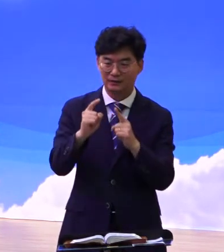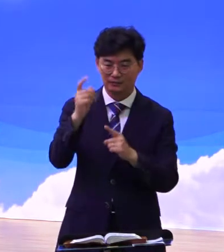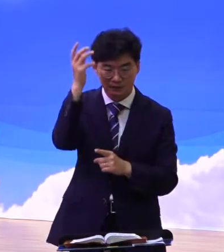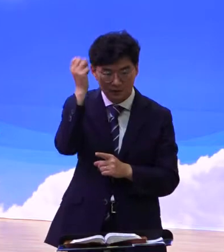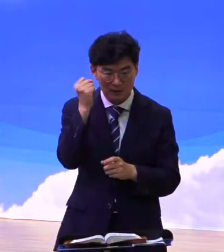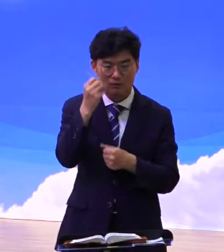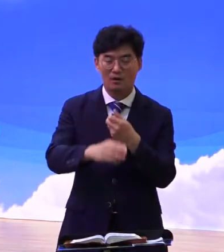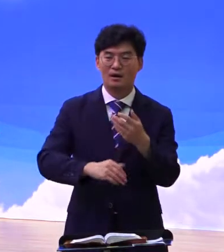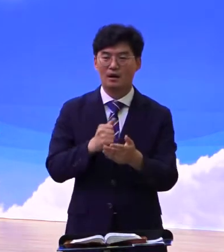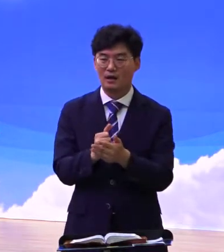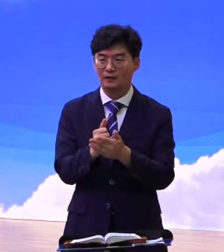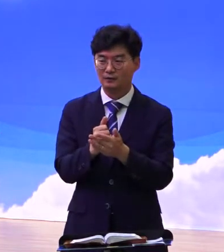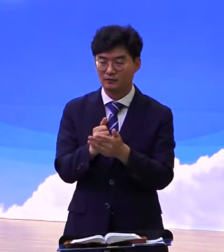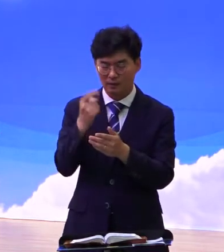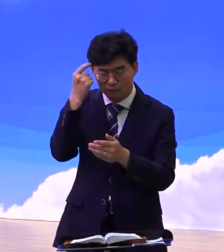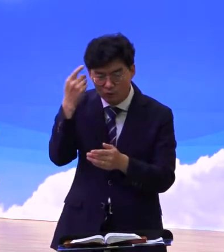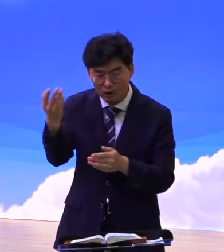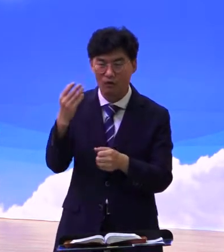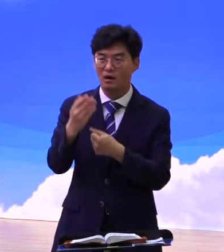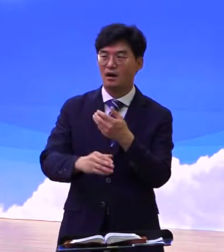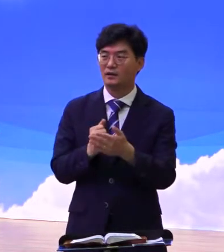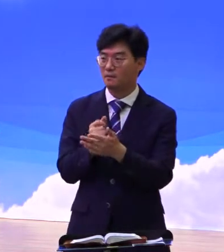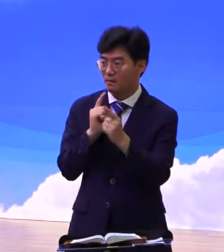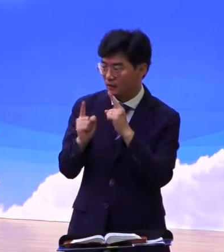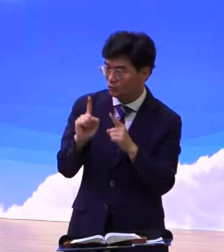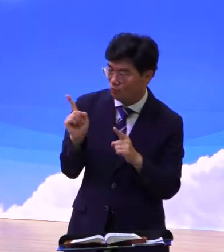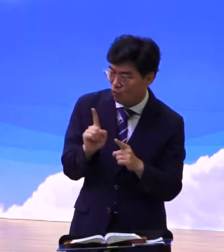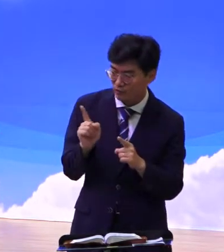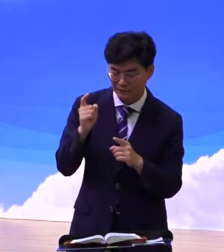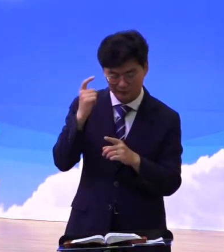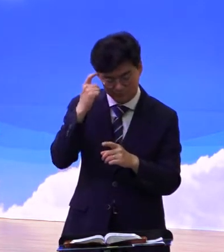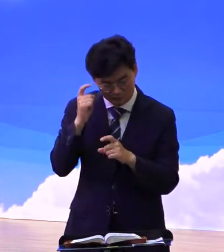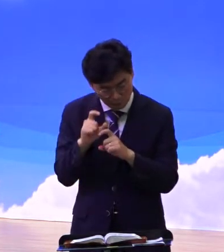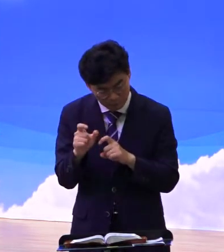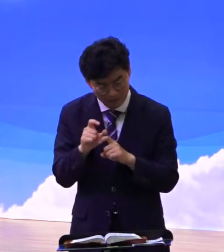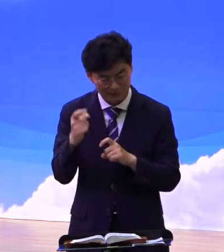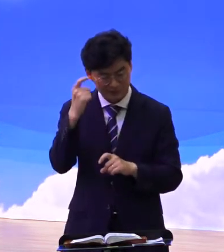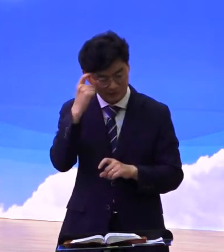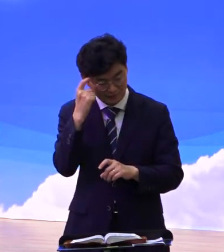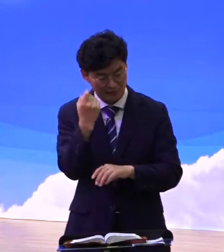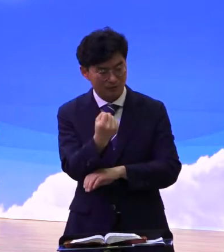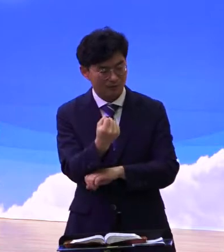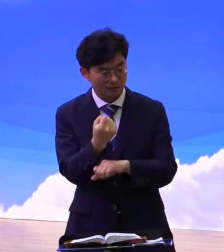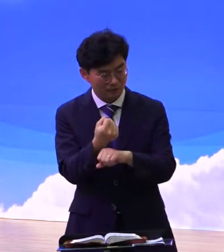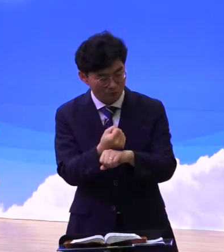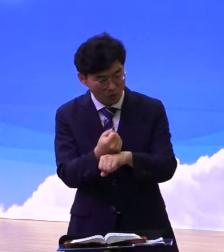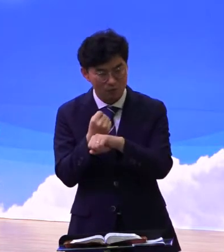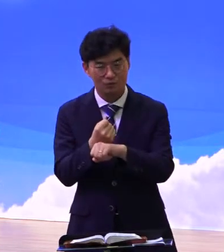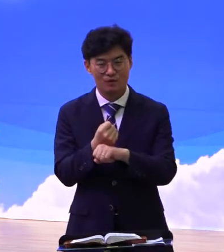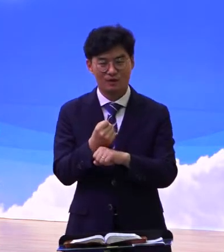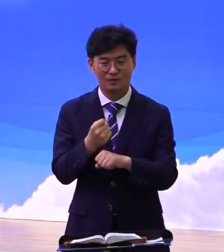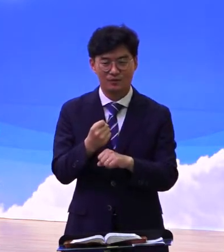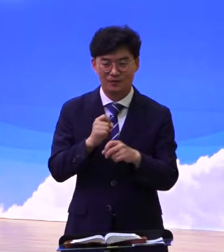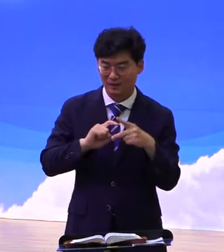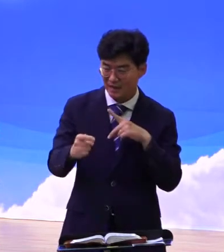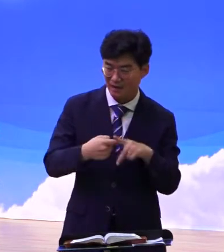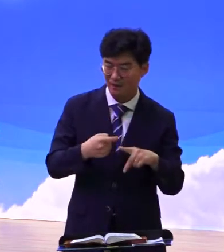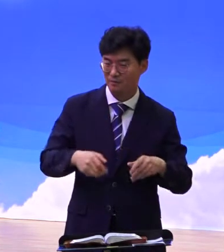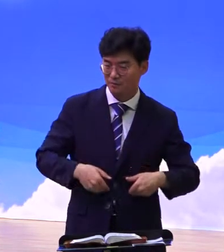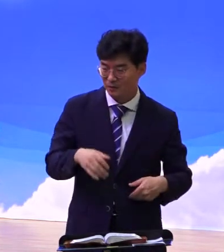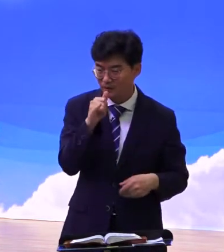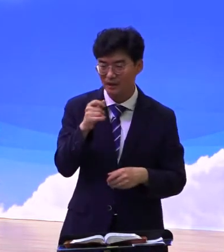하나님의 말씀을 붙잡고 그 말씀이 정말 그런가 해서 계속해서 성경을 읽고 묵상하고 그리고